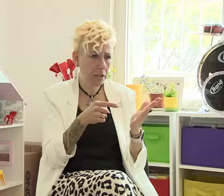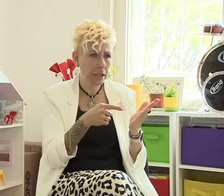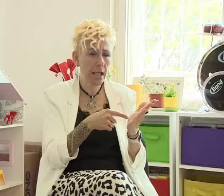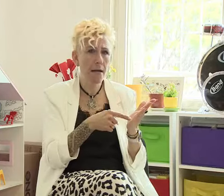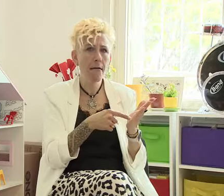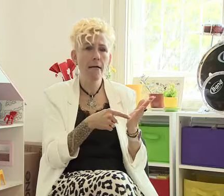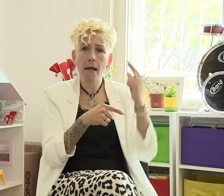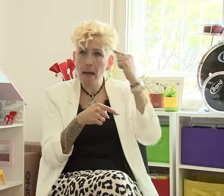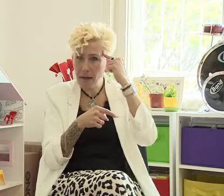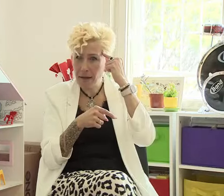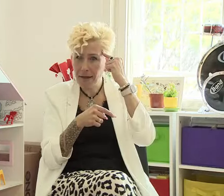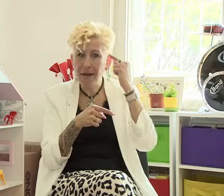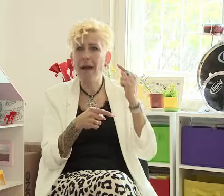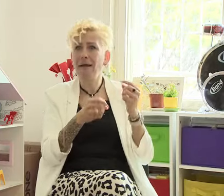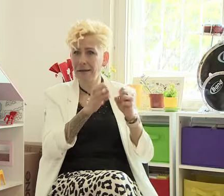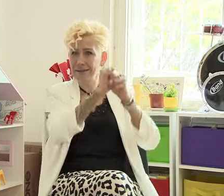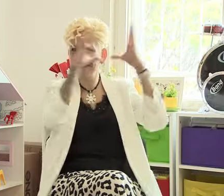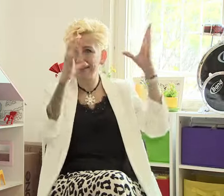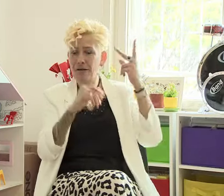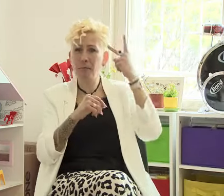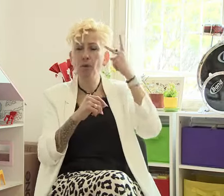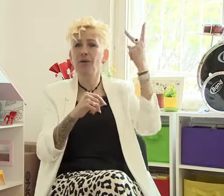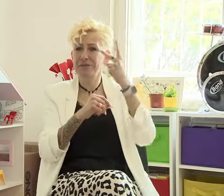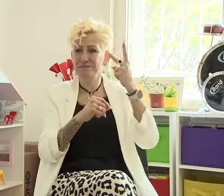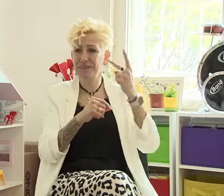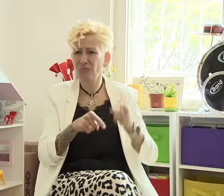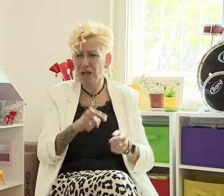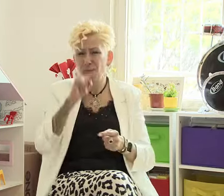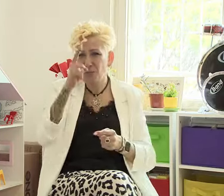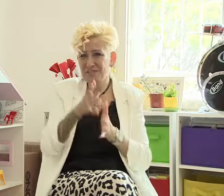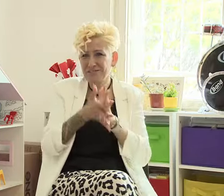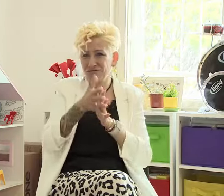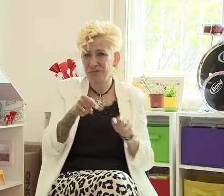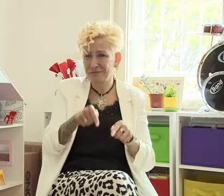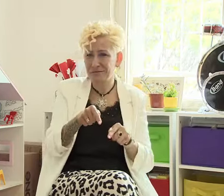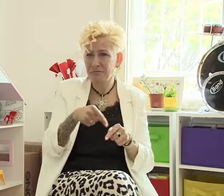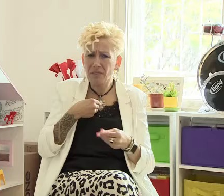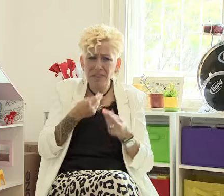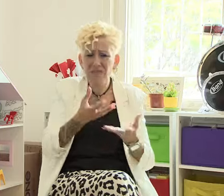Затова жестът е толкова важен и се радвам, че мога да го използвам в работата си.